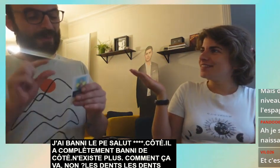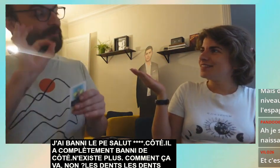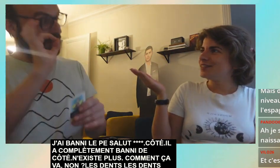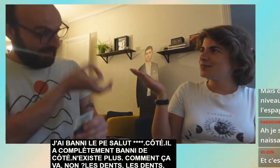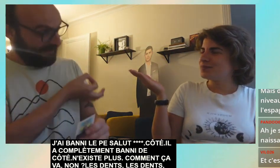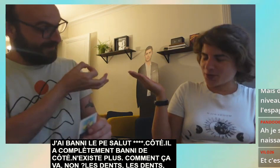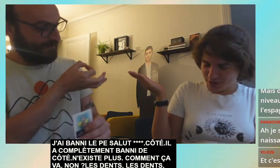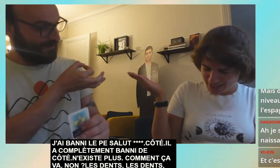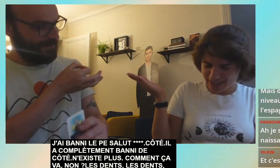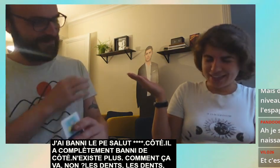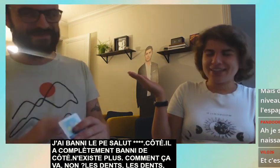Oui. Ok.